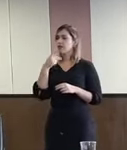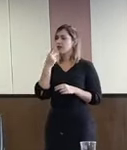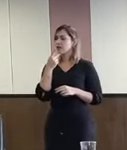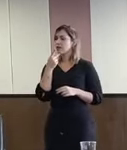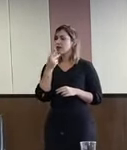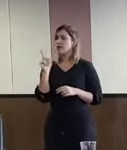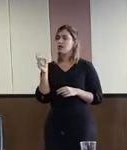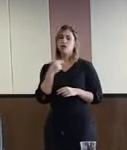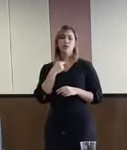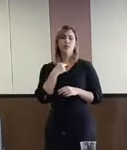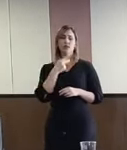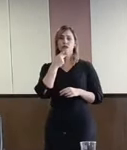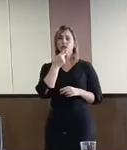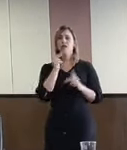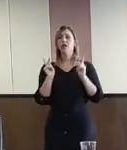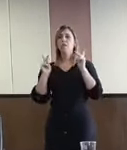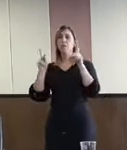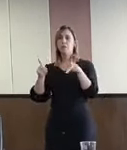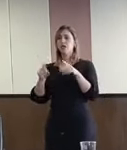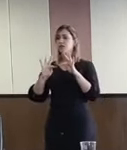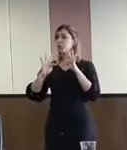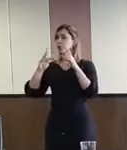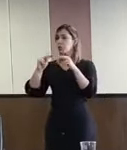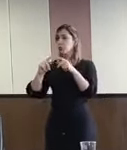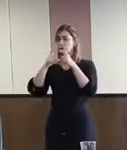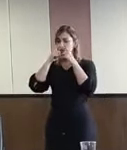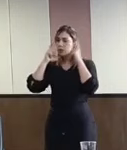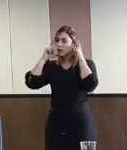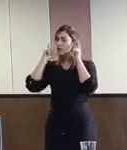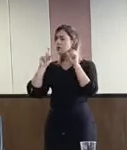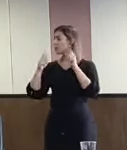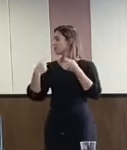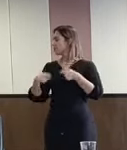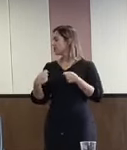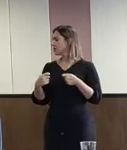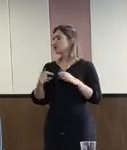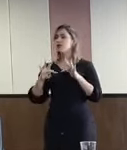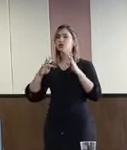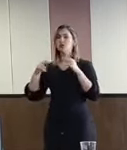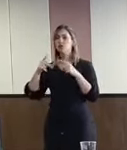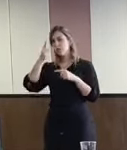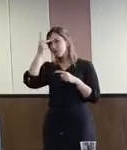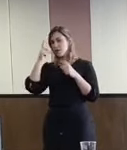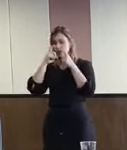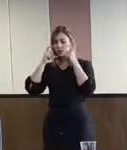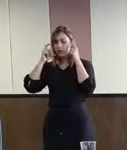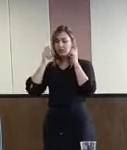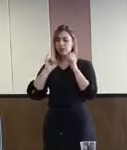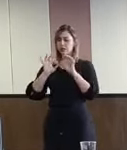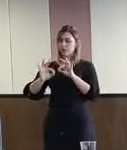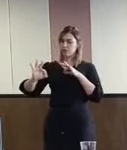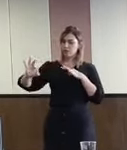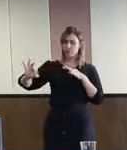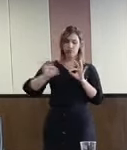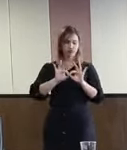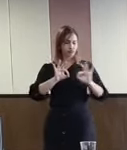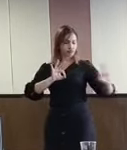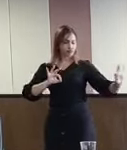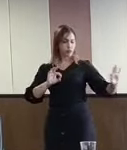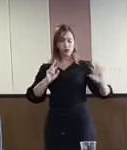dá para colocar a população inteira com máscara, não precisa a população inteira com máscara. Se manter uma distância de 2 metros,